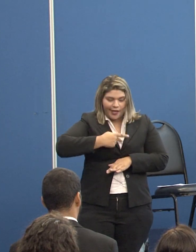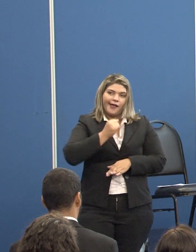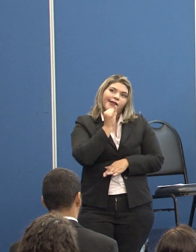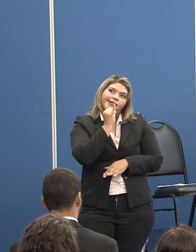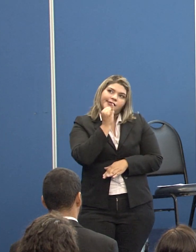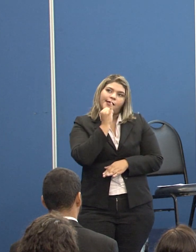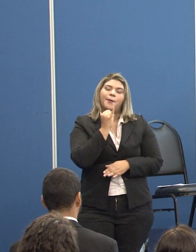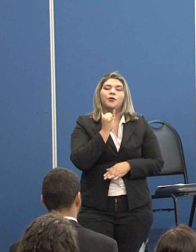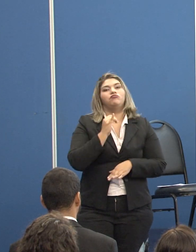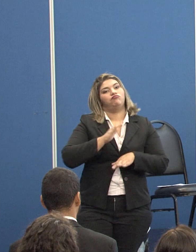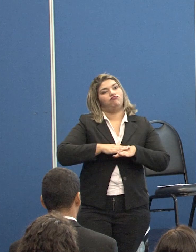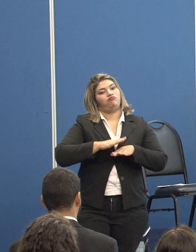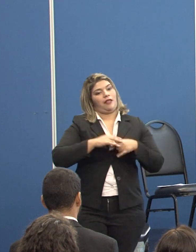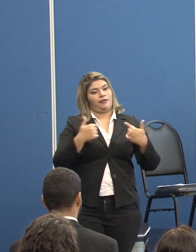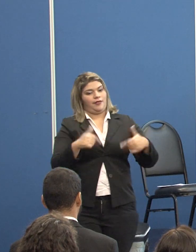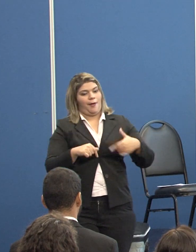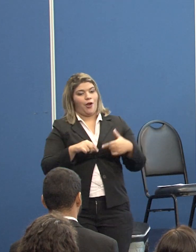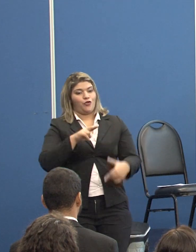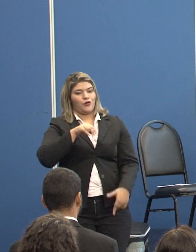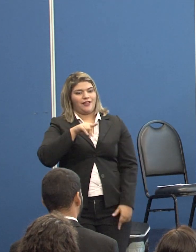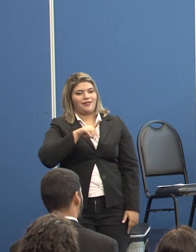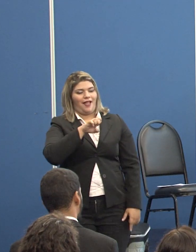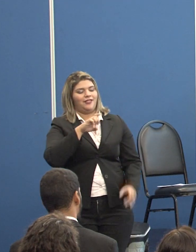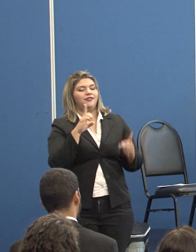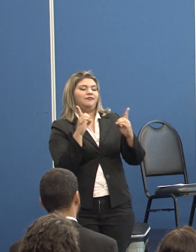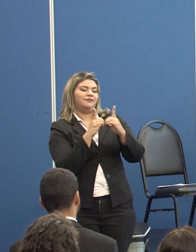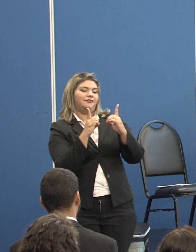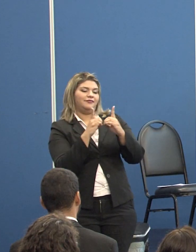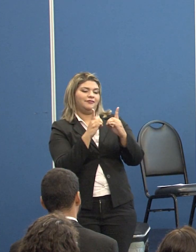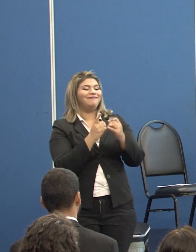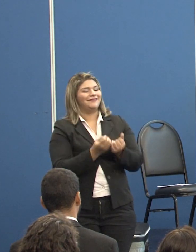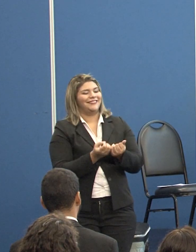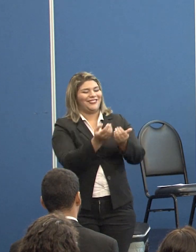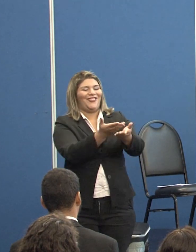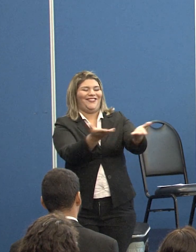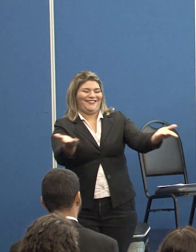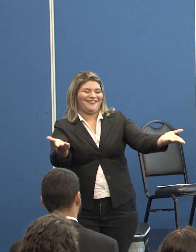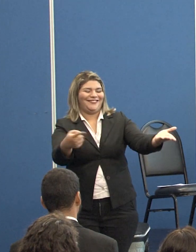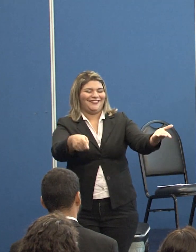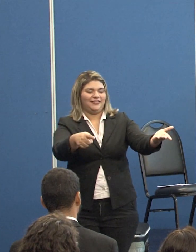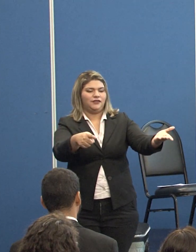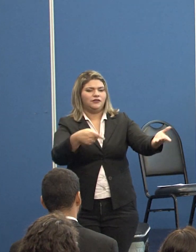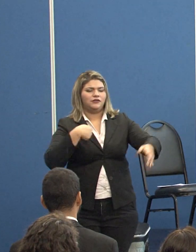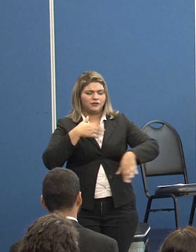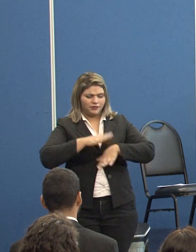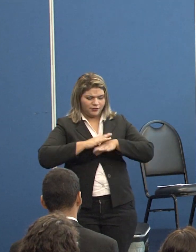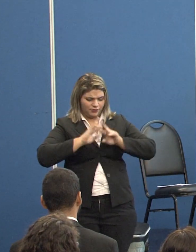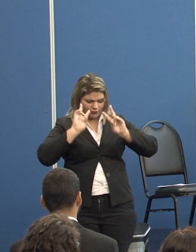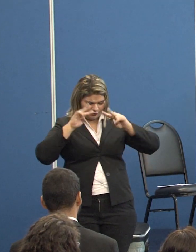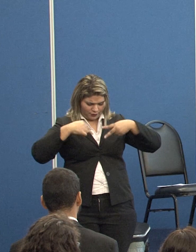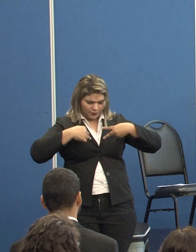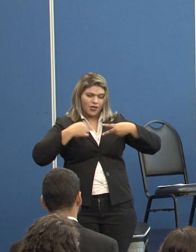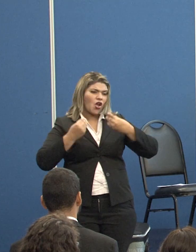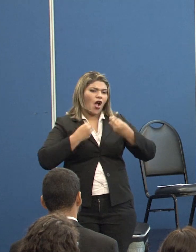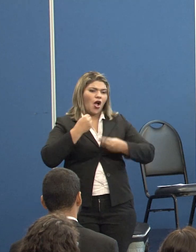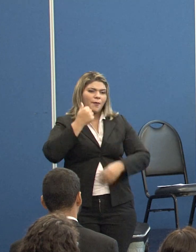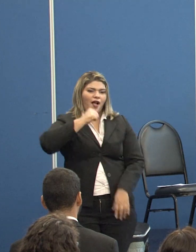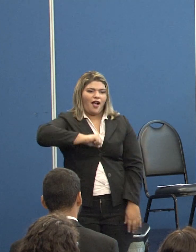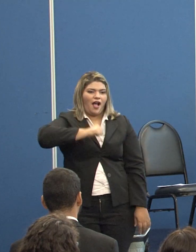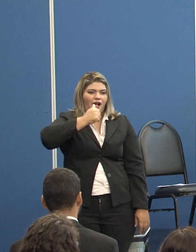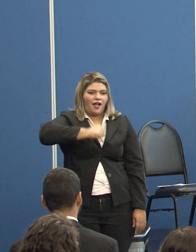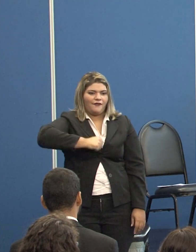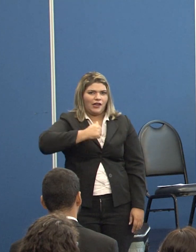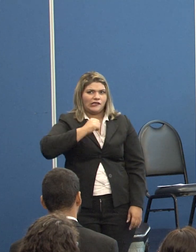se eu desenvolver um trabalho de unidade didática, como eu, quanto professor, eu vou me autoavaliar? Será que faltou